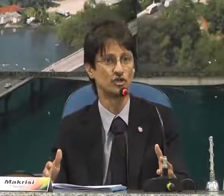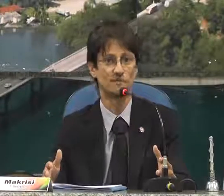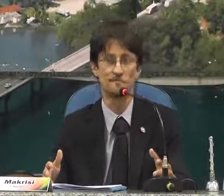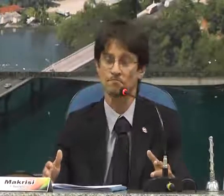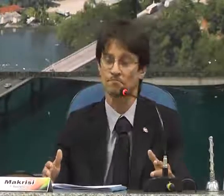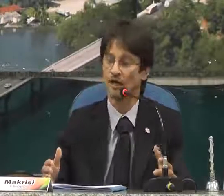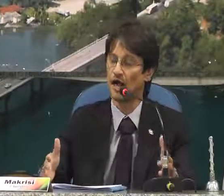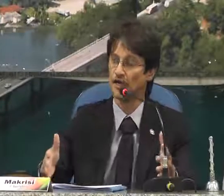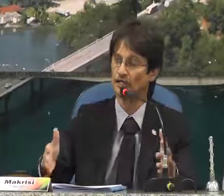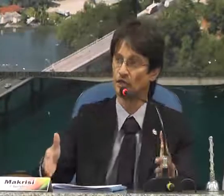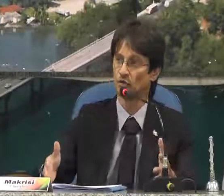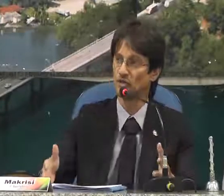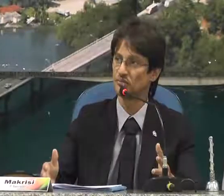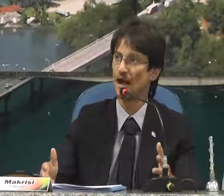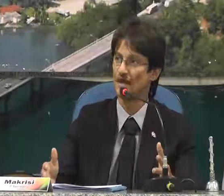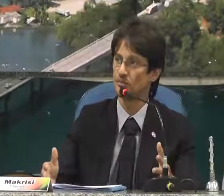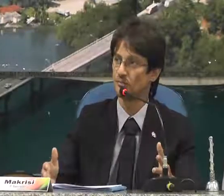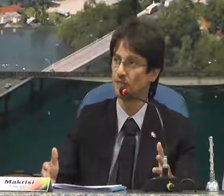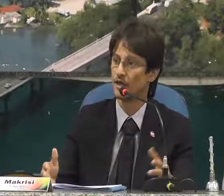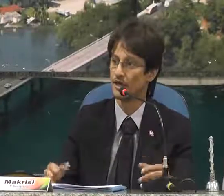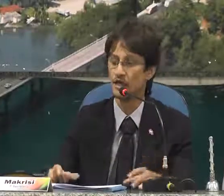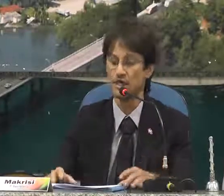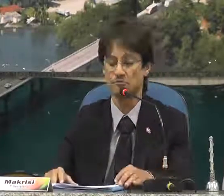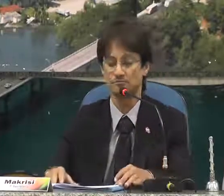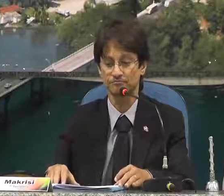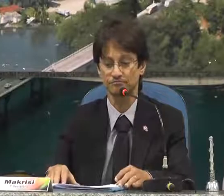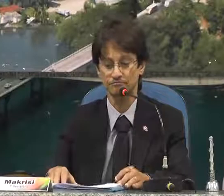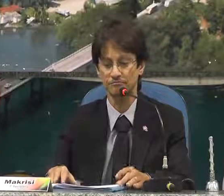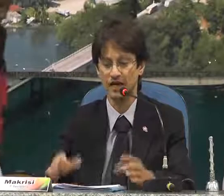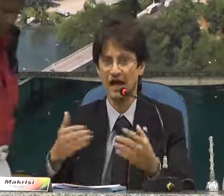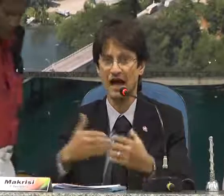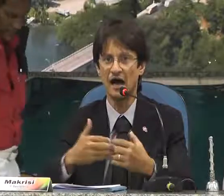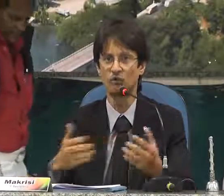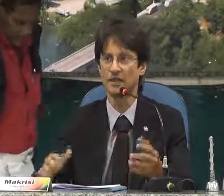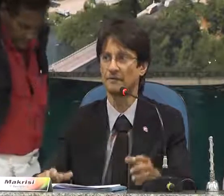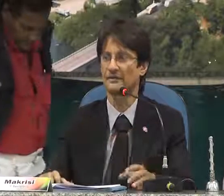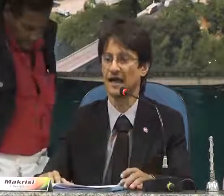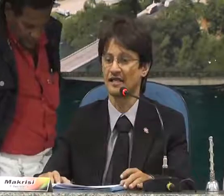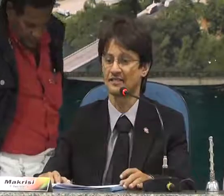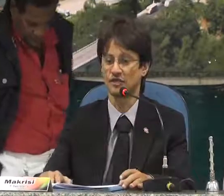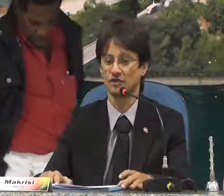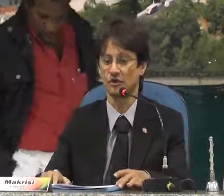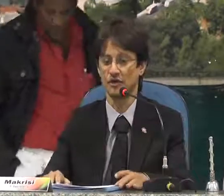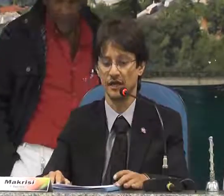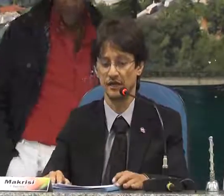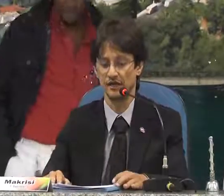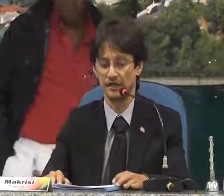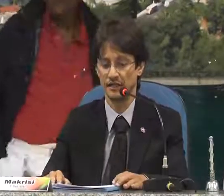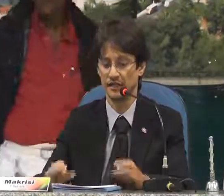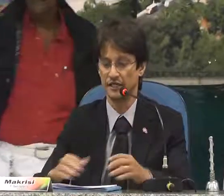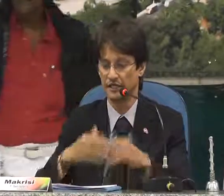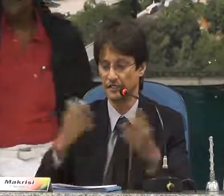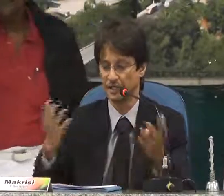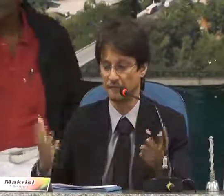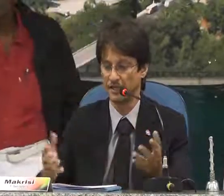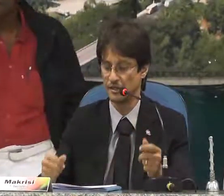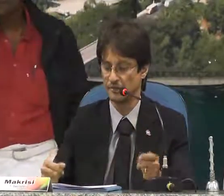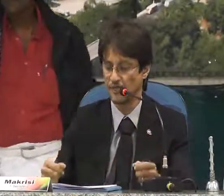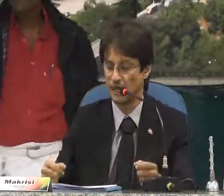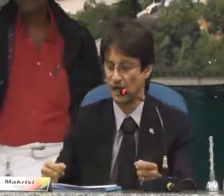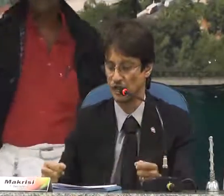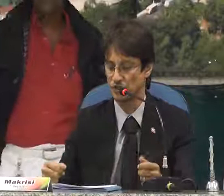hoje, ainda no mês de maio, e há um tempo atrás, a história e